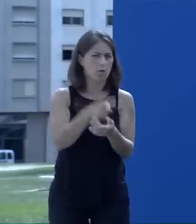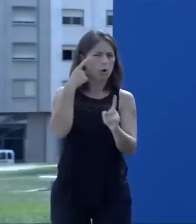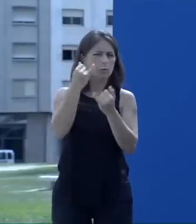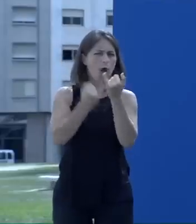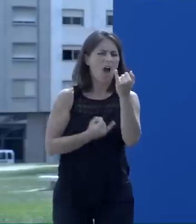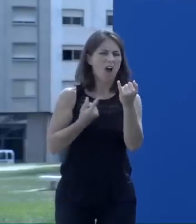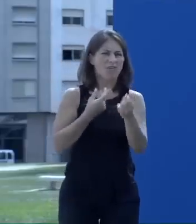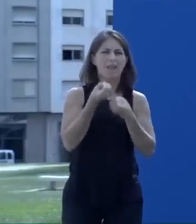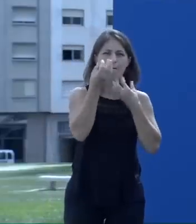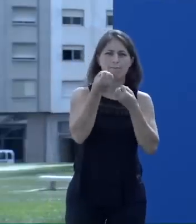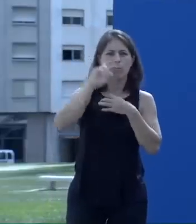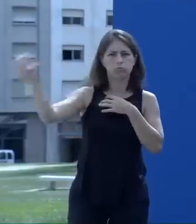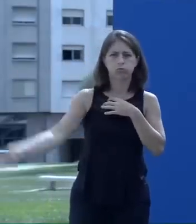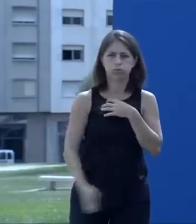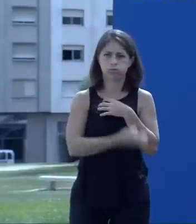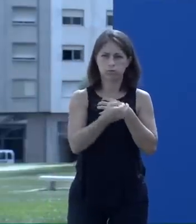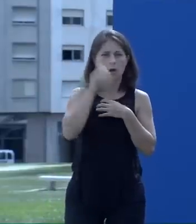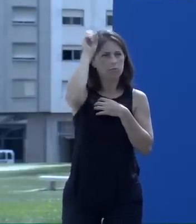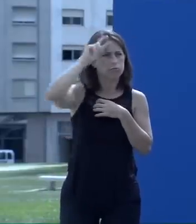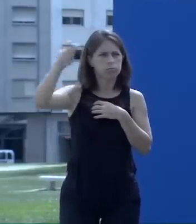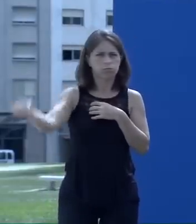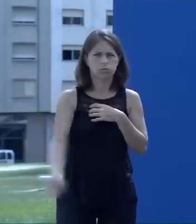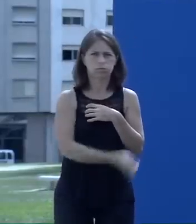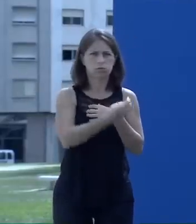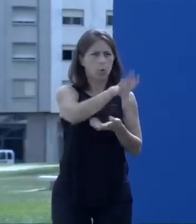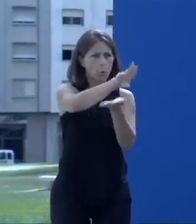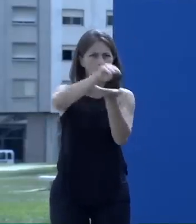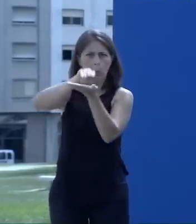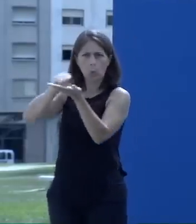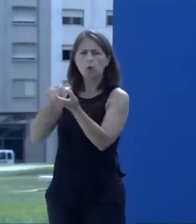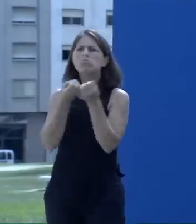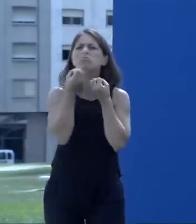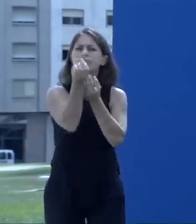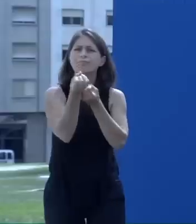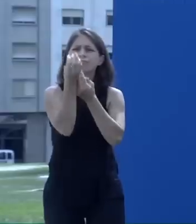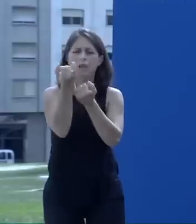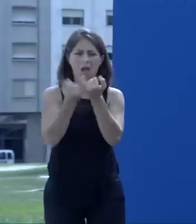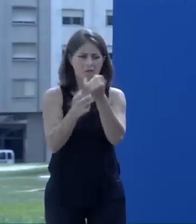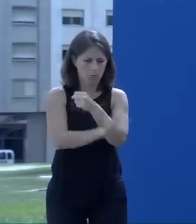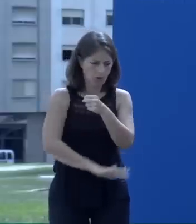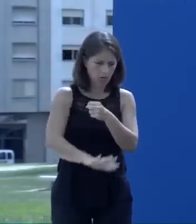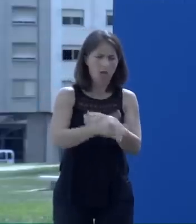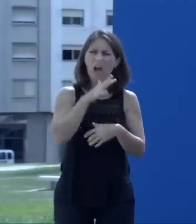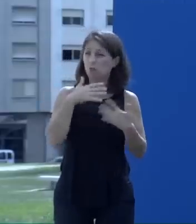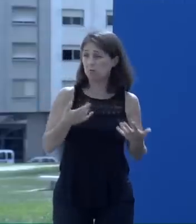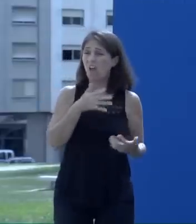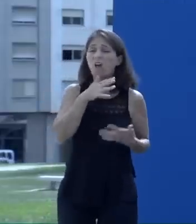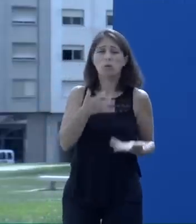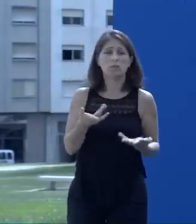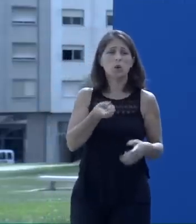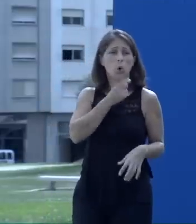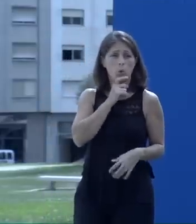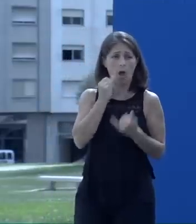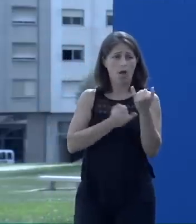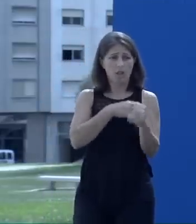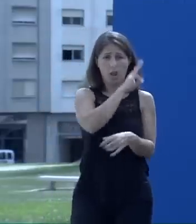pluralidade informativa, a pluralidade de formación de opinión e que reflicta tamén a pluralidade que existe na base social, non como a hoxe, que funciona como un